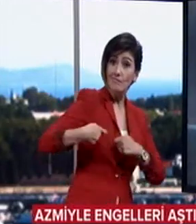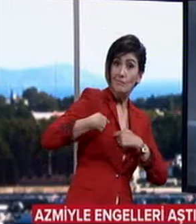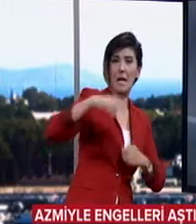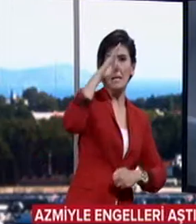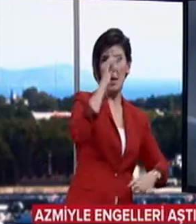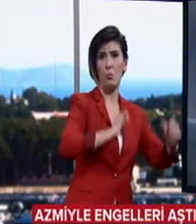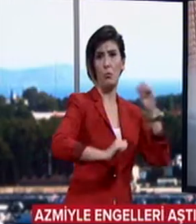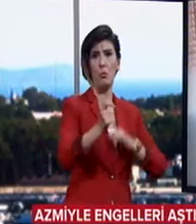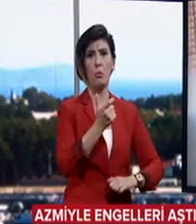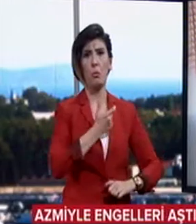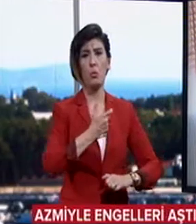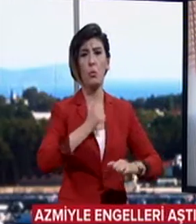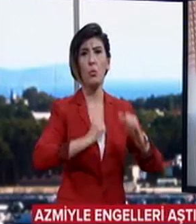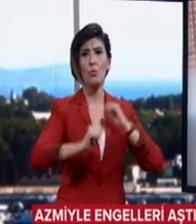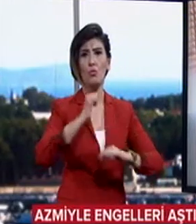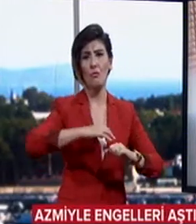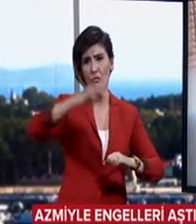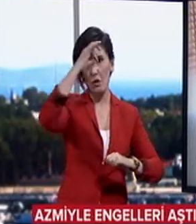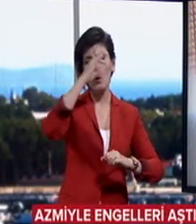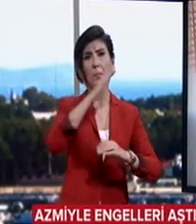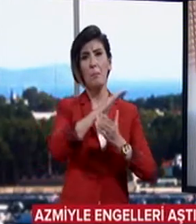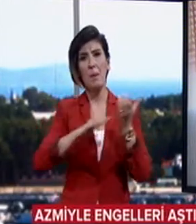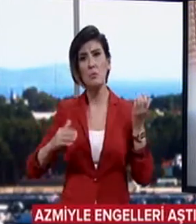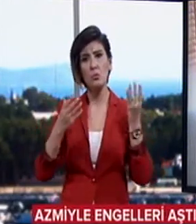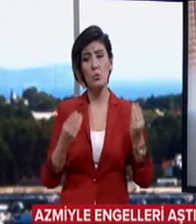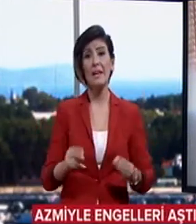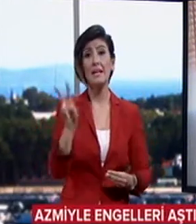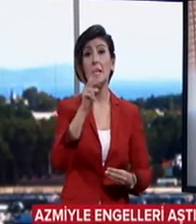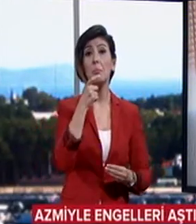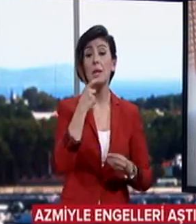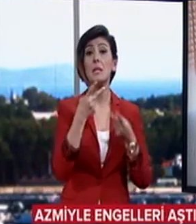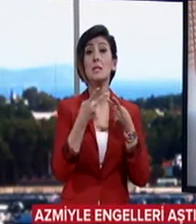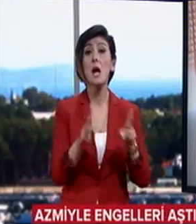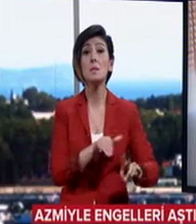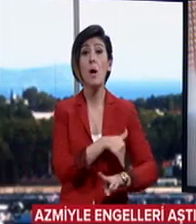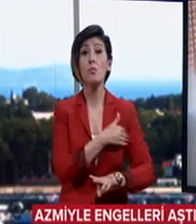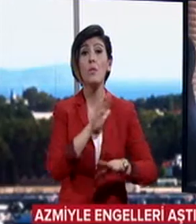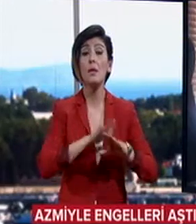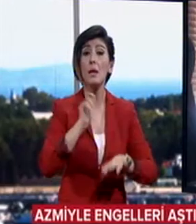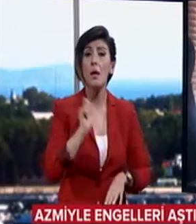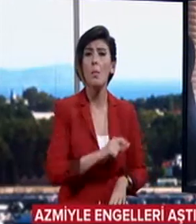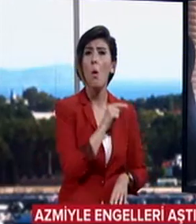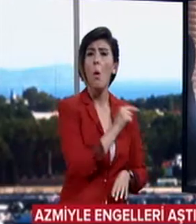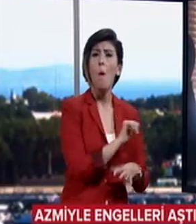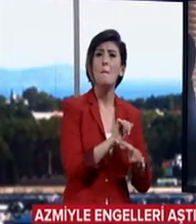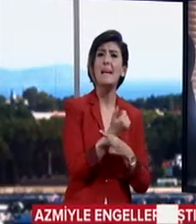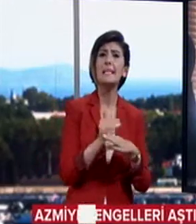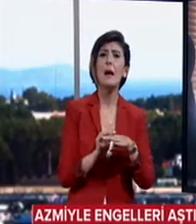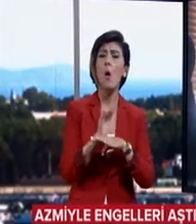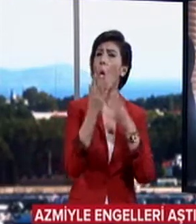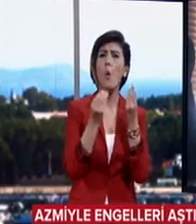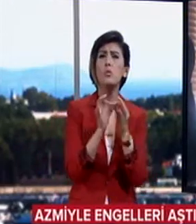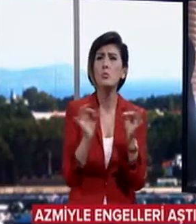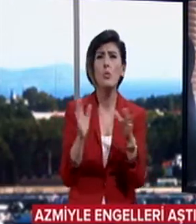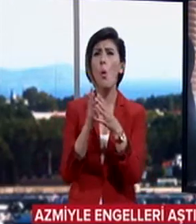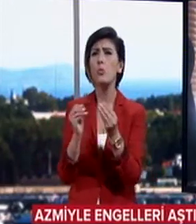İstanbul Üniversitesi Hukuk Fakültesini bitirdi. Yaklaşık 20 yıldır da serbest avukatlık yapıyor. O meslek hayatının tüm